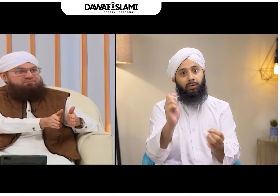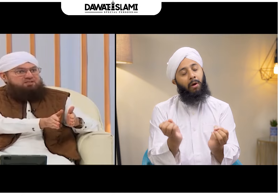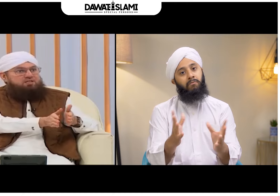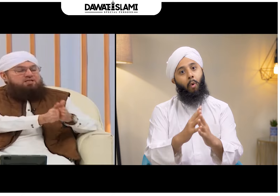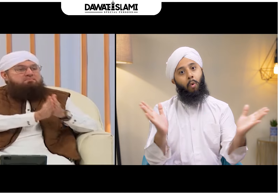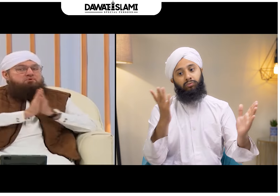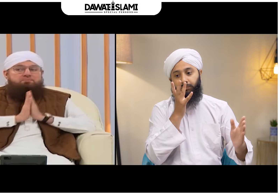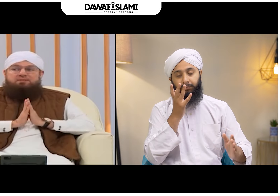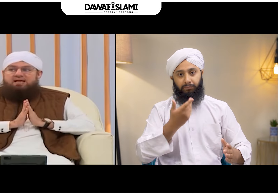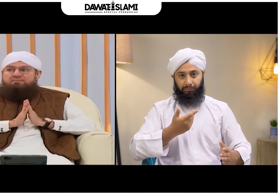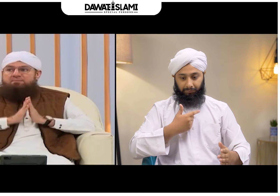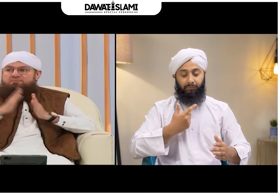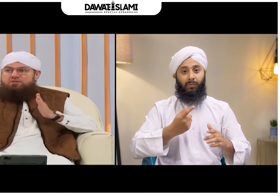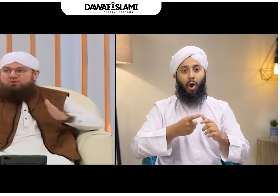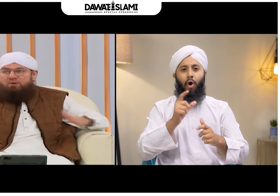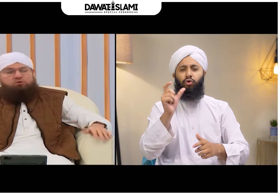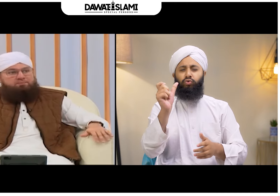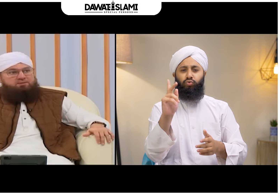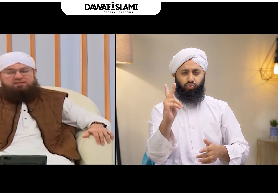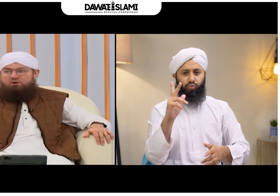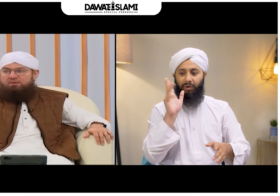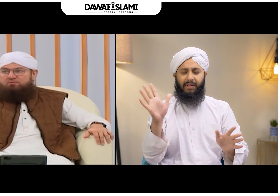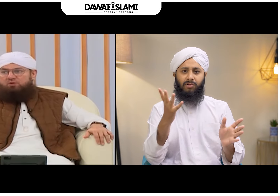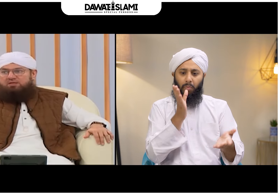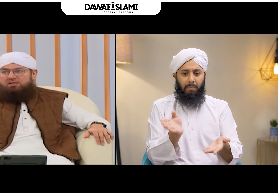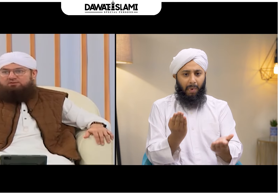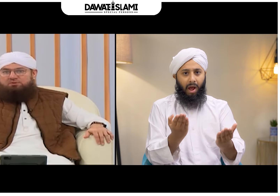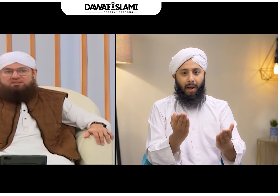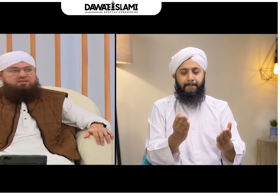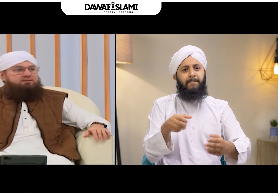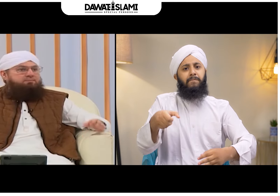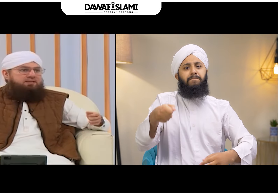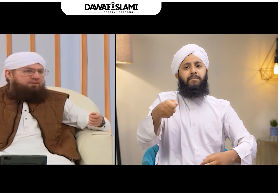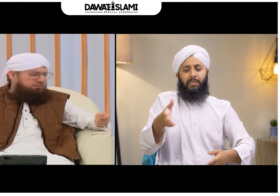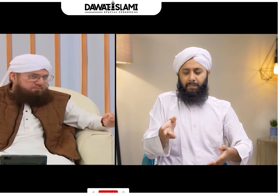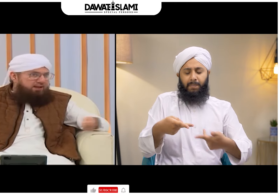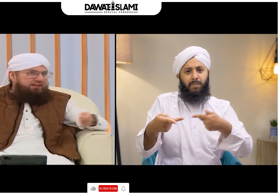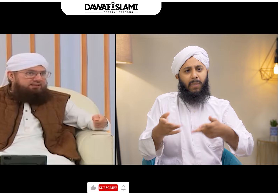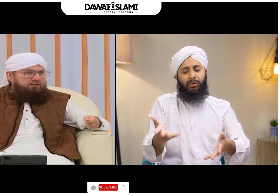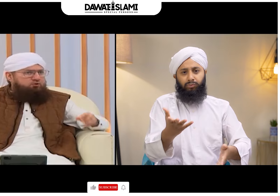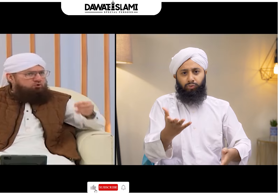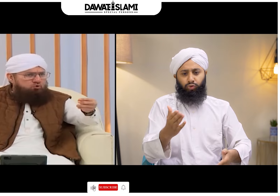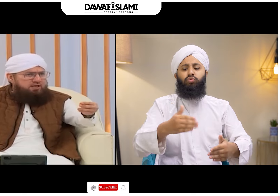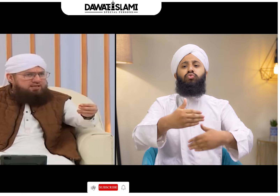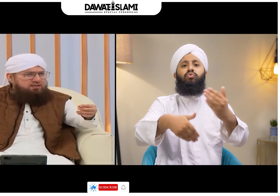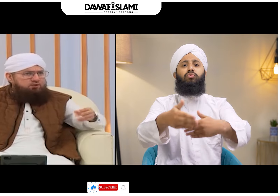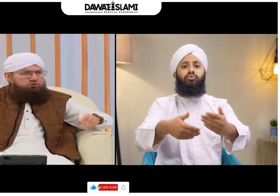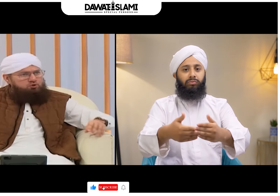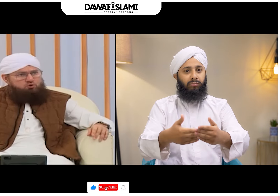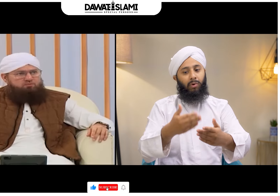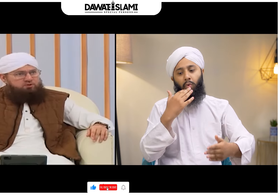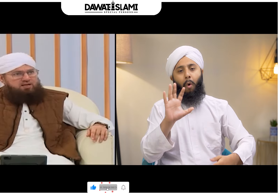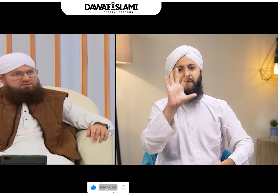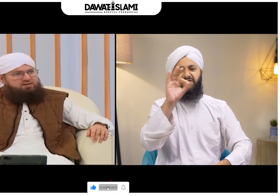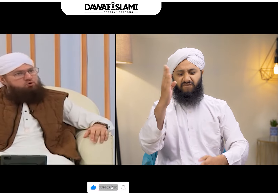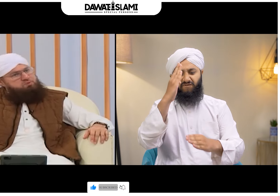ہیں. یعنی مجھے پتا ہے، میں ابھی پچھلے دنوں میں خود اپنے لیے بتا رہا ہوں کہ میں جب یو کے گیا تو مجھے کسی نے پتا ہے، میں نے کہا مجھے بیگ لینا ہے، تو کہ رک جائیں تھوڑے